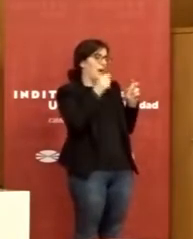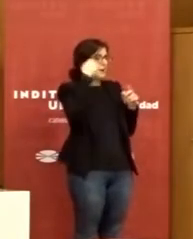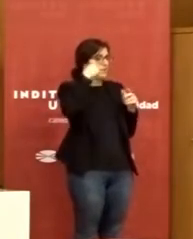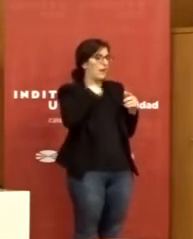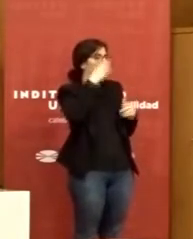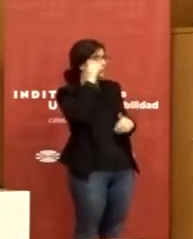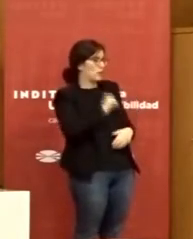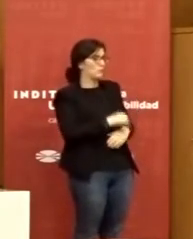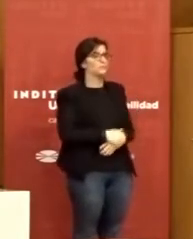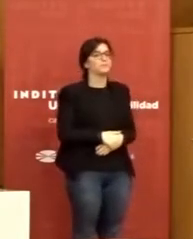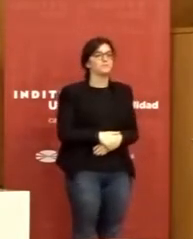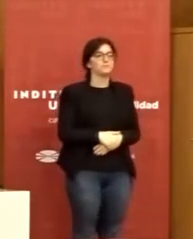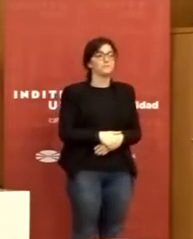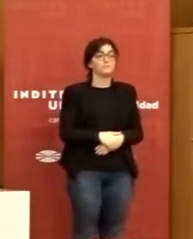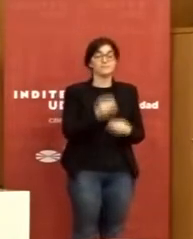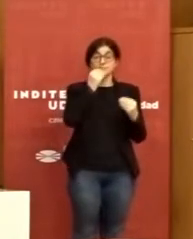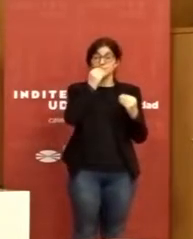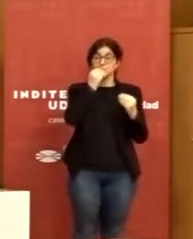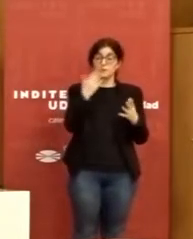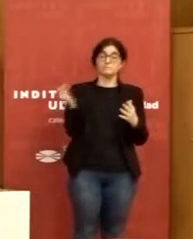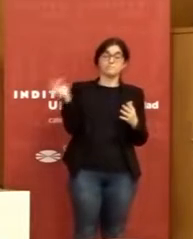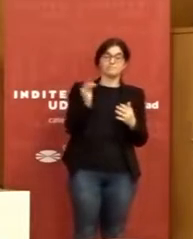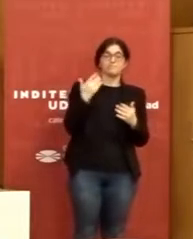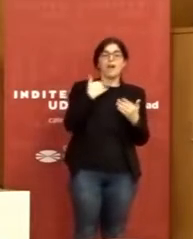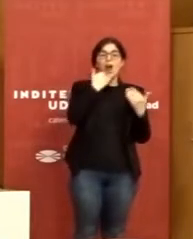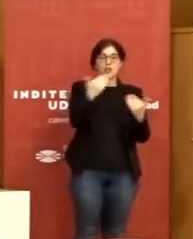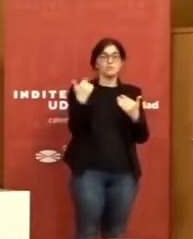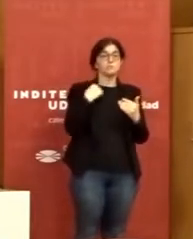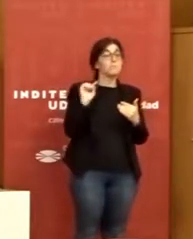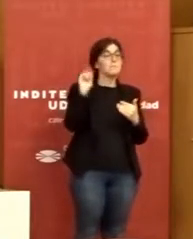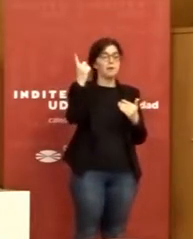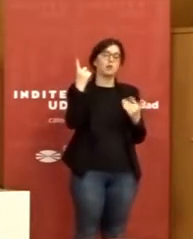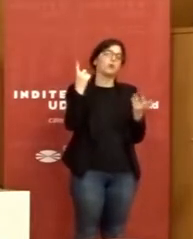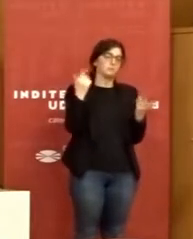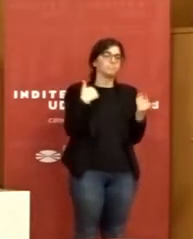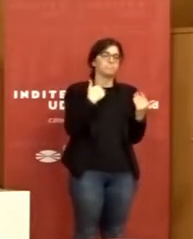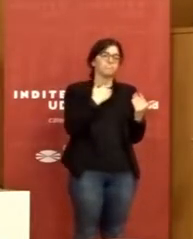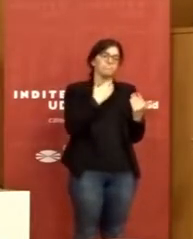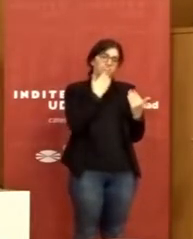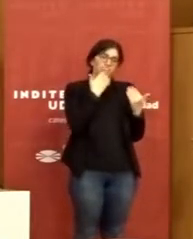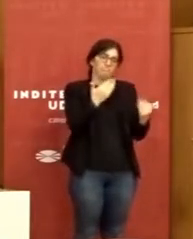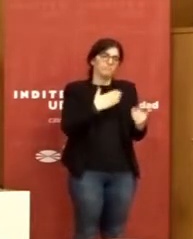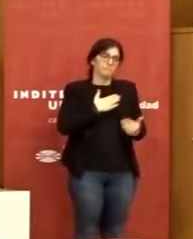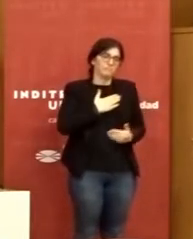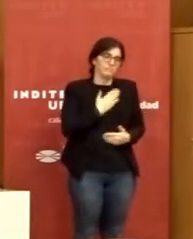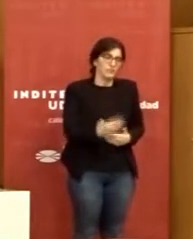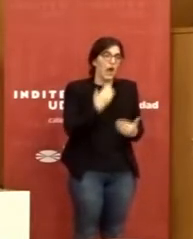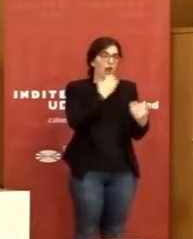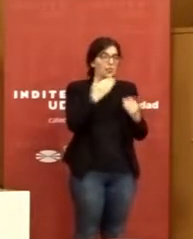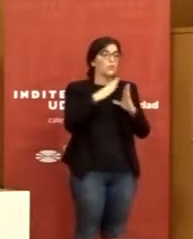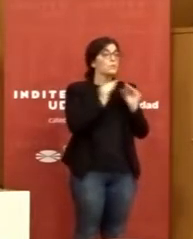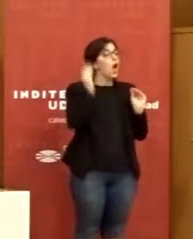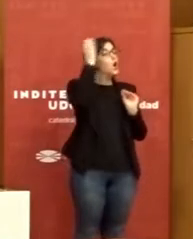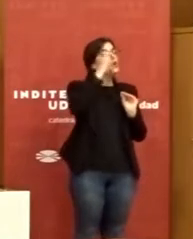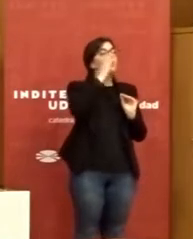escuchamos. Muy bien. Yo quisiera, en primer lugar, expresar mi más sincera gratitud a la Universidad de La Coruña